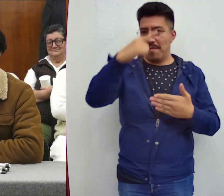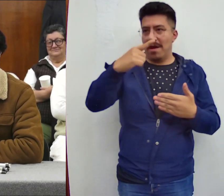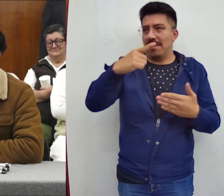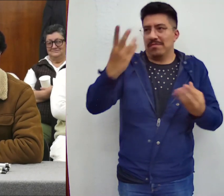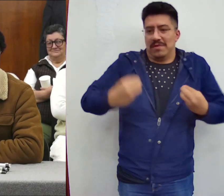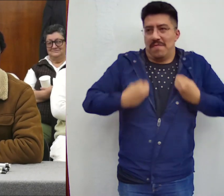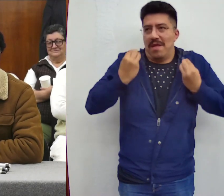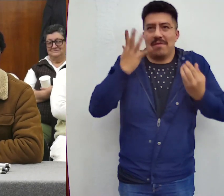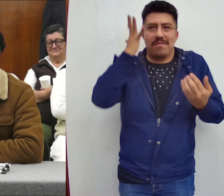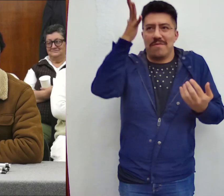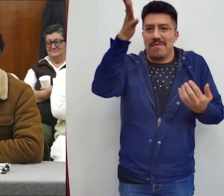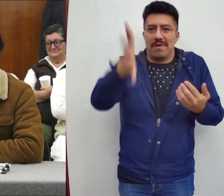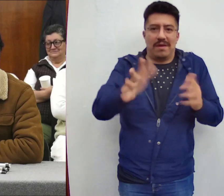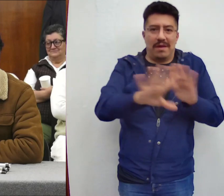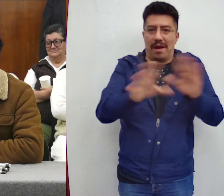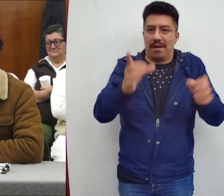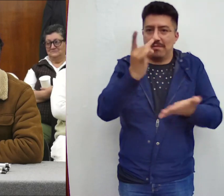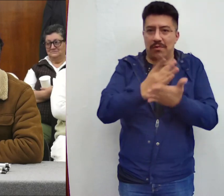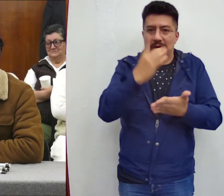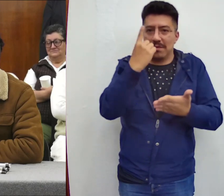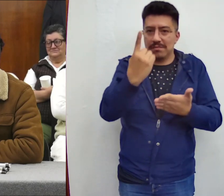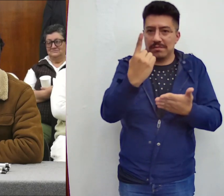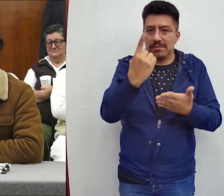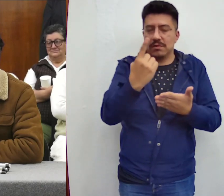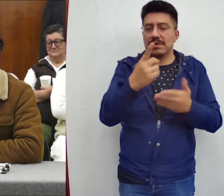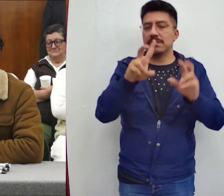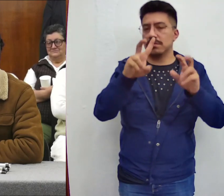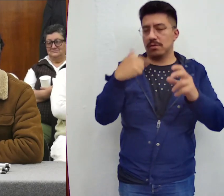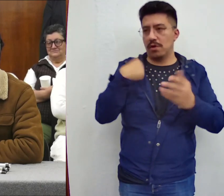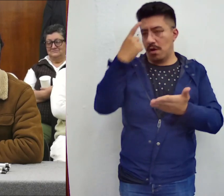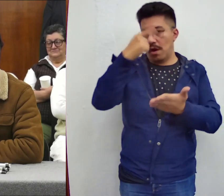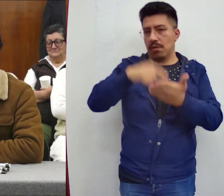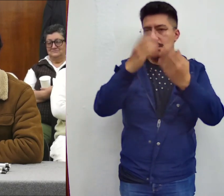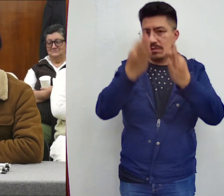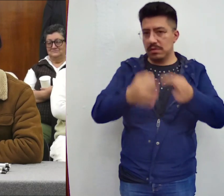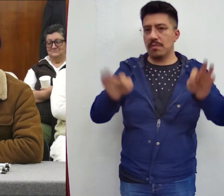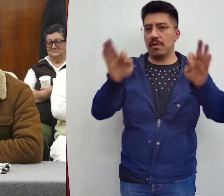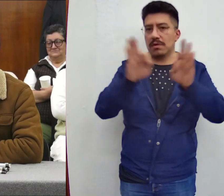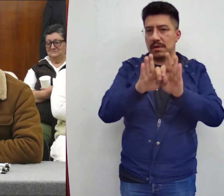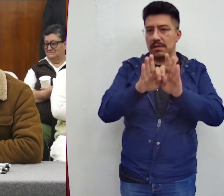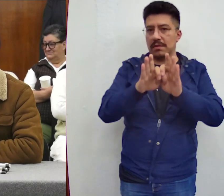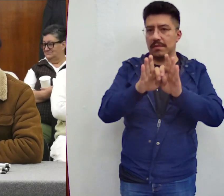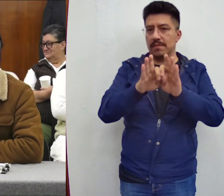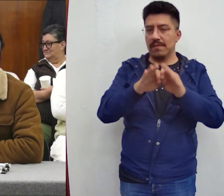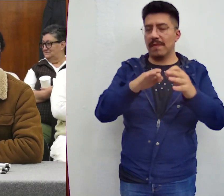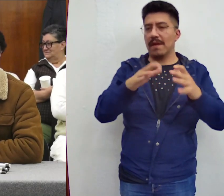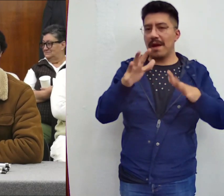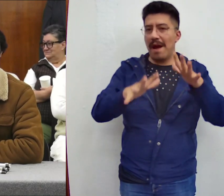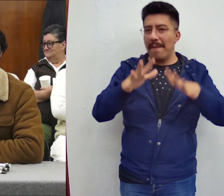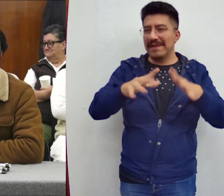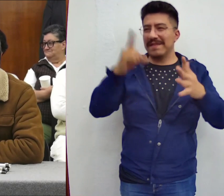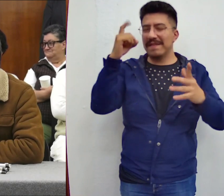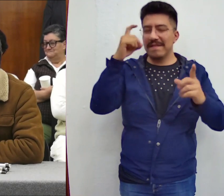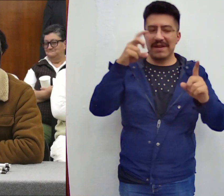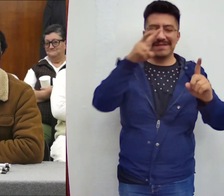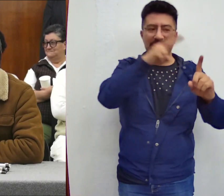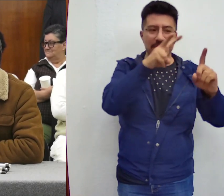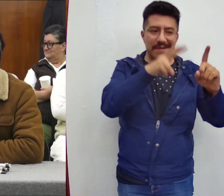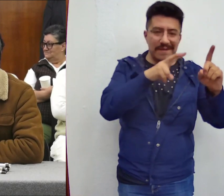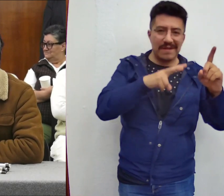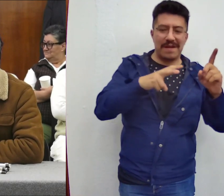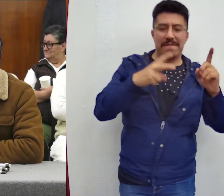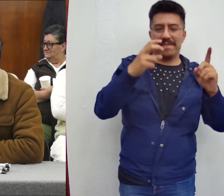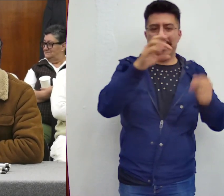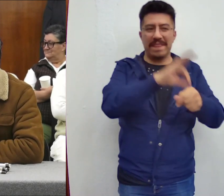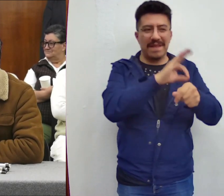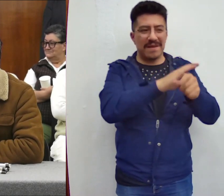sí sería importante que dentro de este tema, que estamos viendo la complicación, los diagnósticos que nos puedan dar, qué